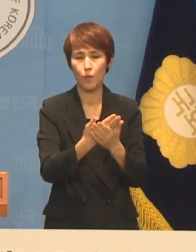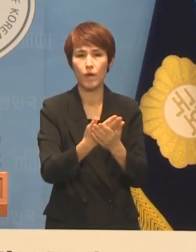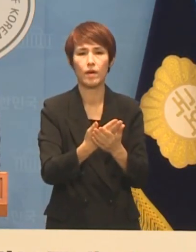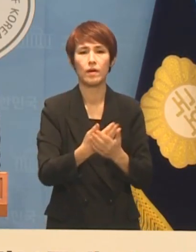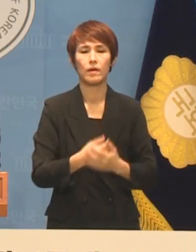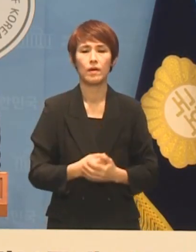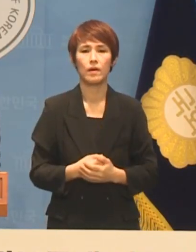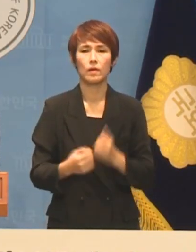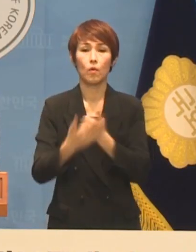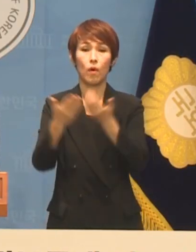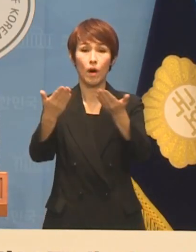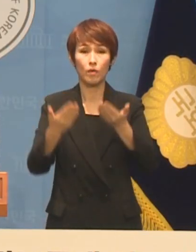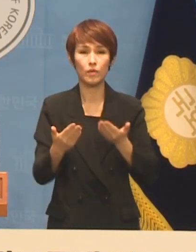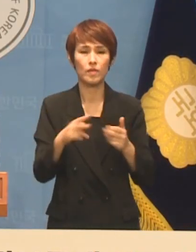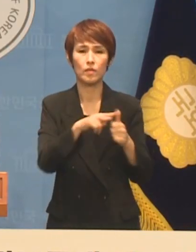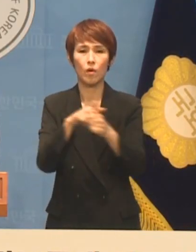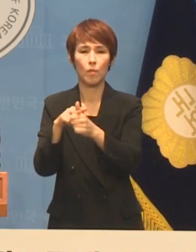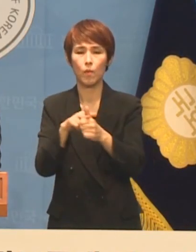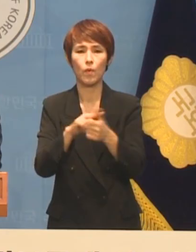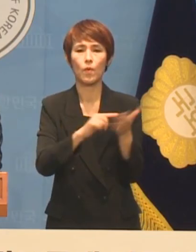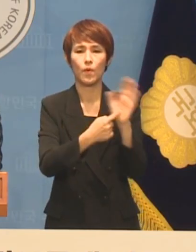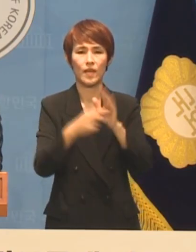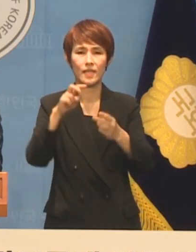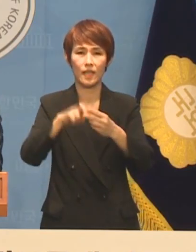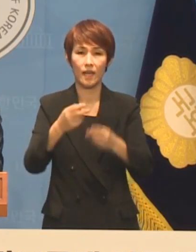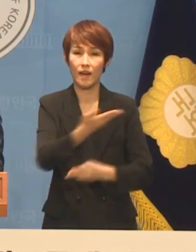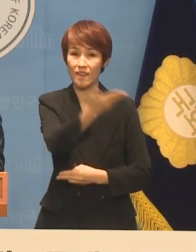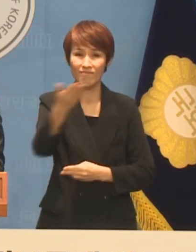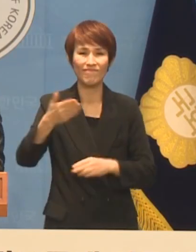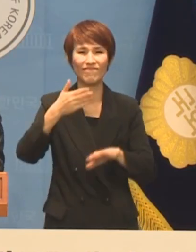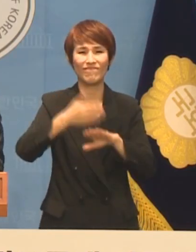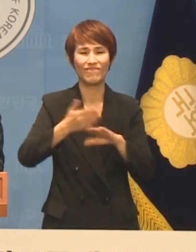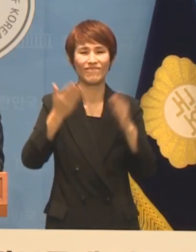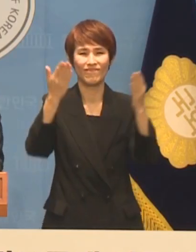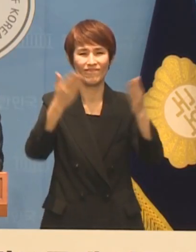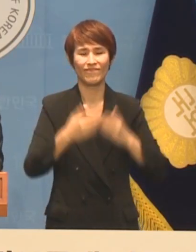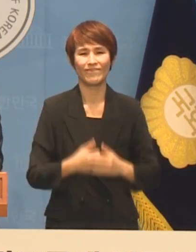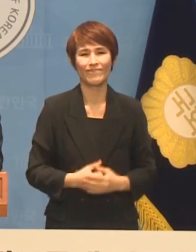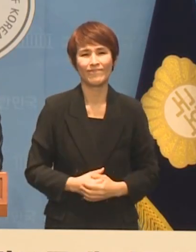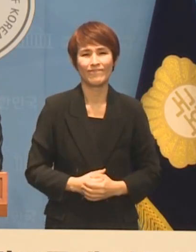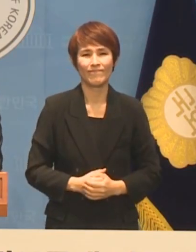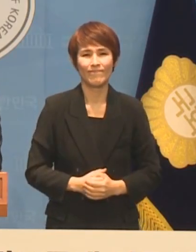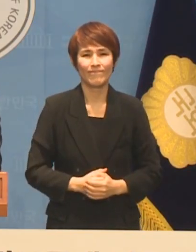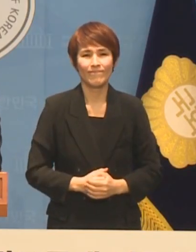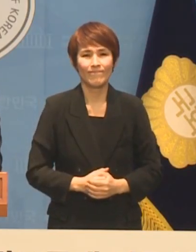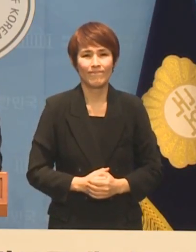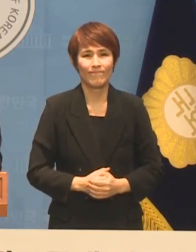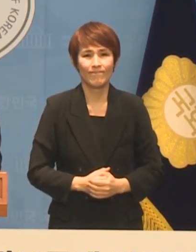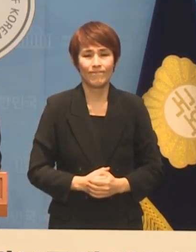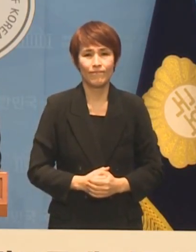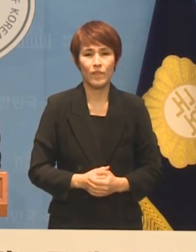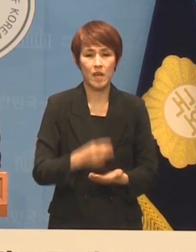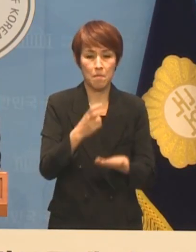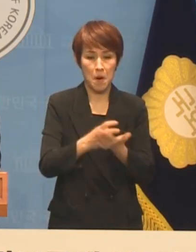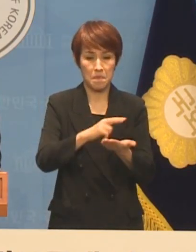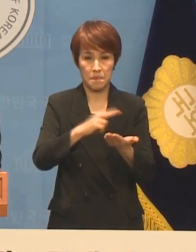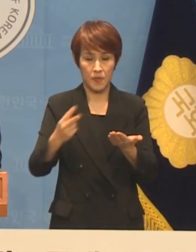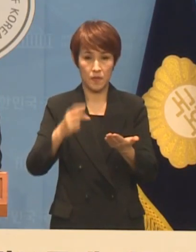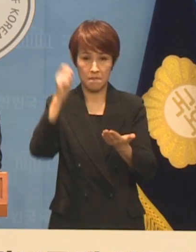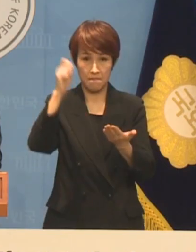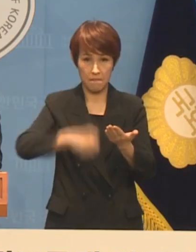힘을 보태주신 정보공개센터 관계자 여러분께 깊이 감사의 말씀드립니다. 본 개정안이